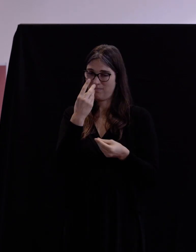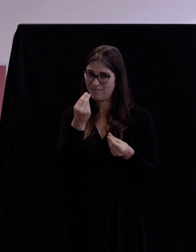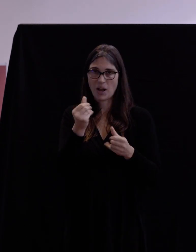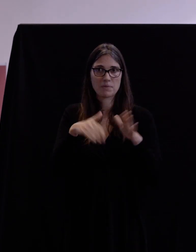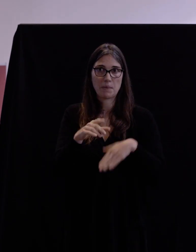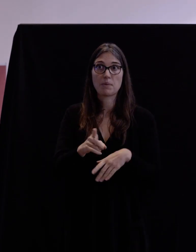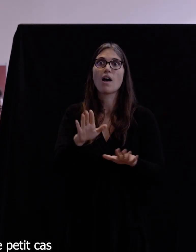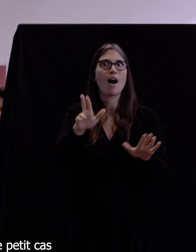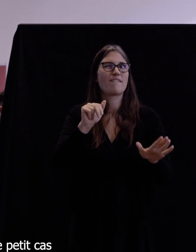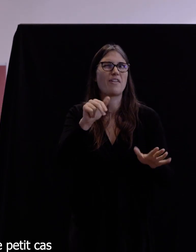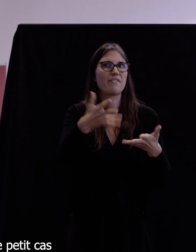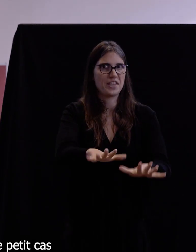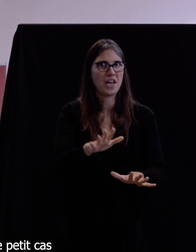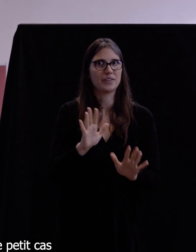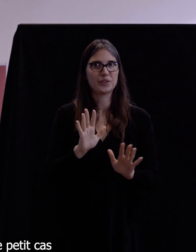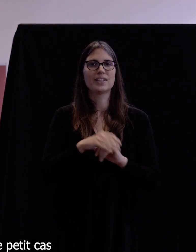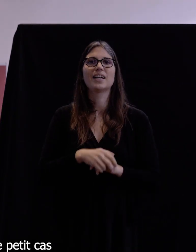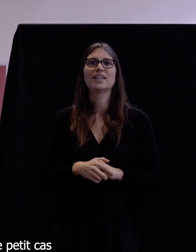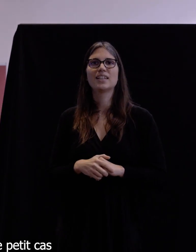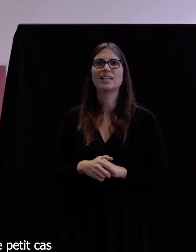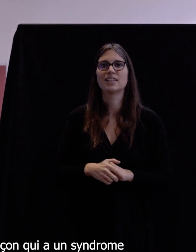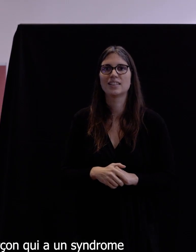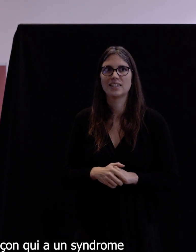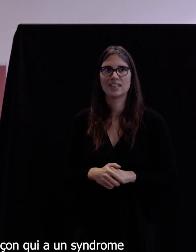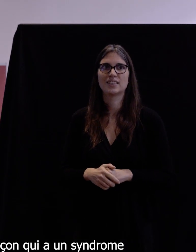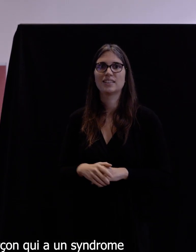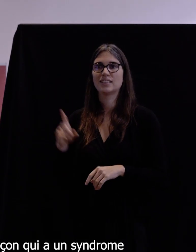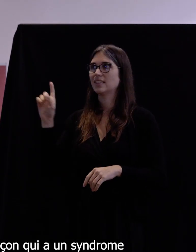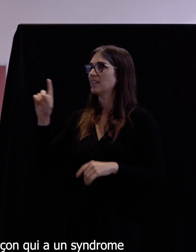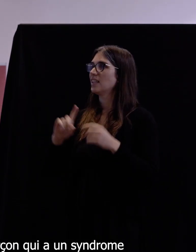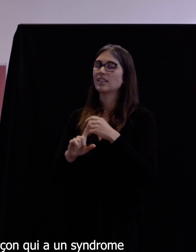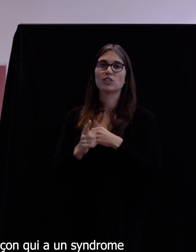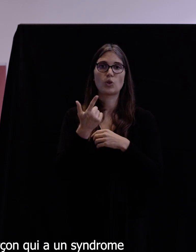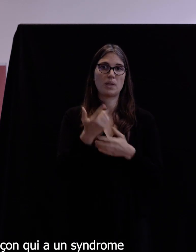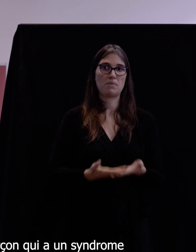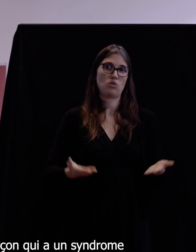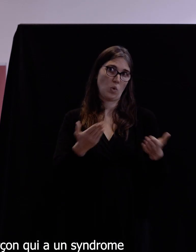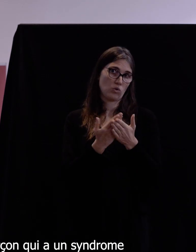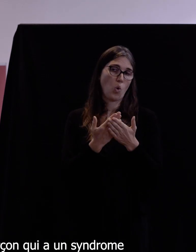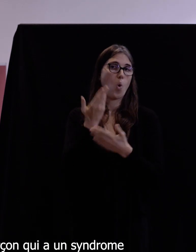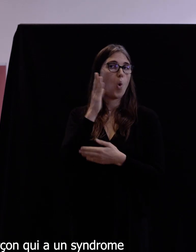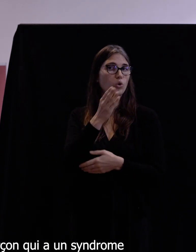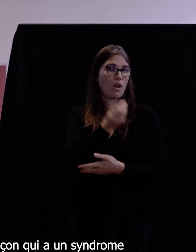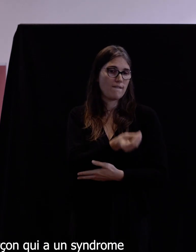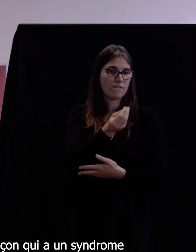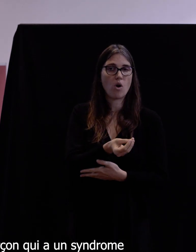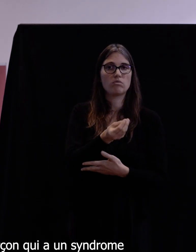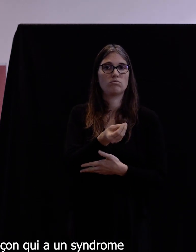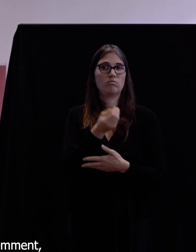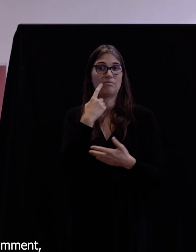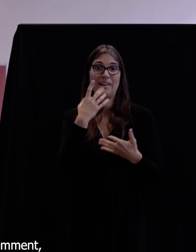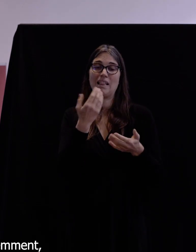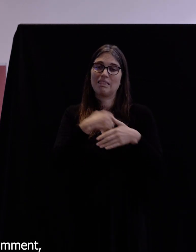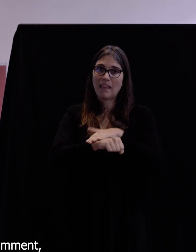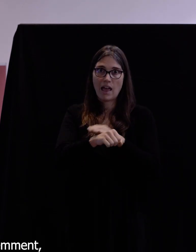Après j'ai fini. Un deuxième petit cas pour vous dire que ça c'est un autre petit garçon qui a un syndrome charge, qui est né prématuré